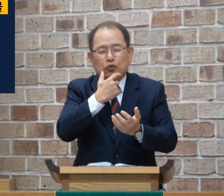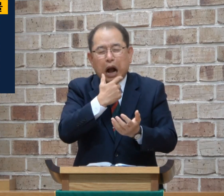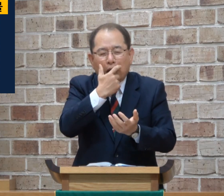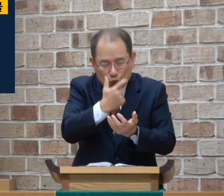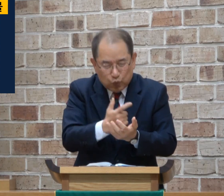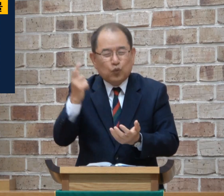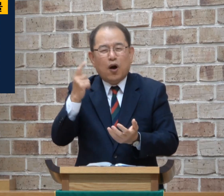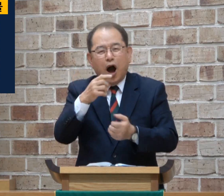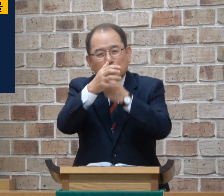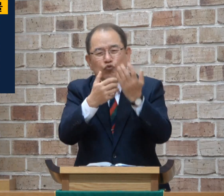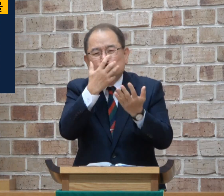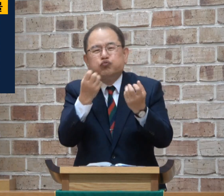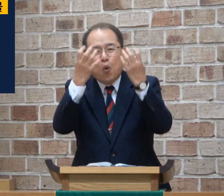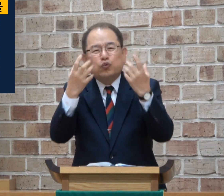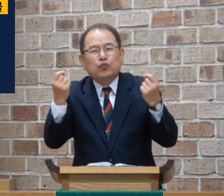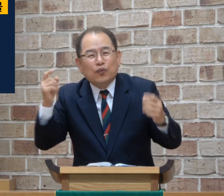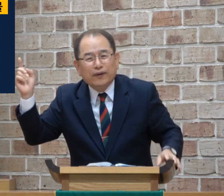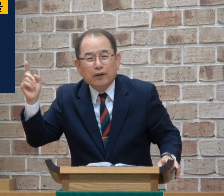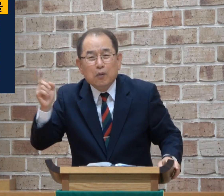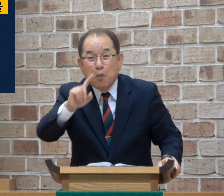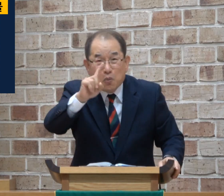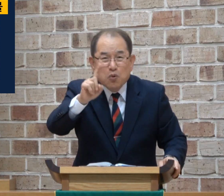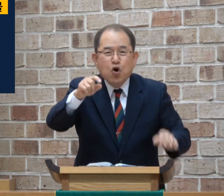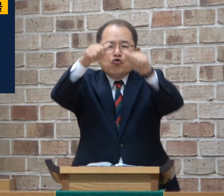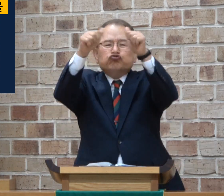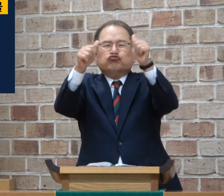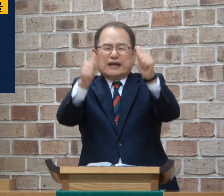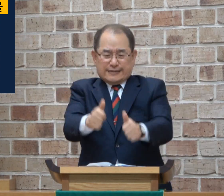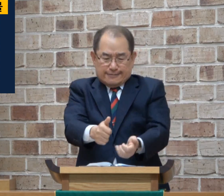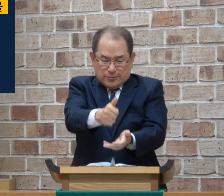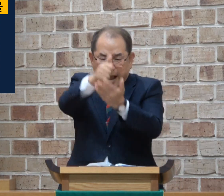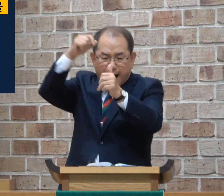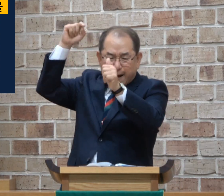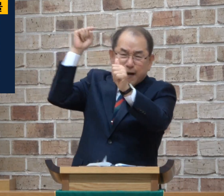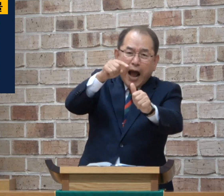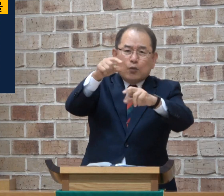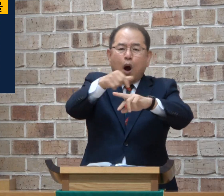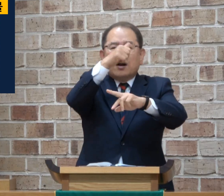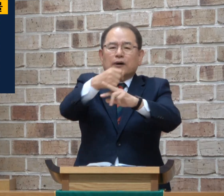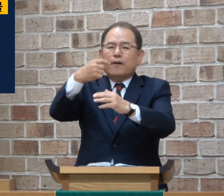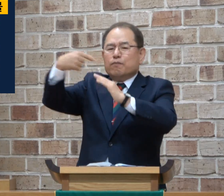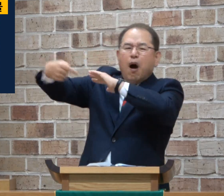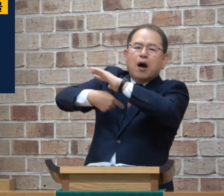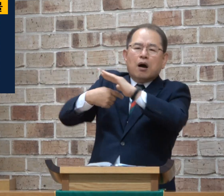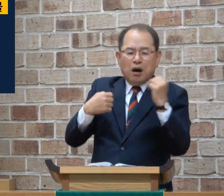축복을 받았습니다. 우상을 숭배하라는 왕의 명령을 거부하고